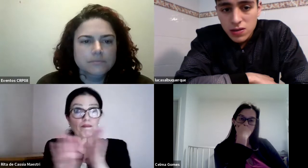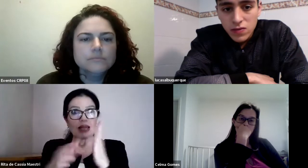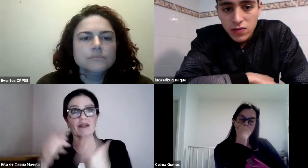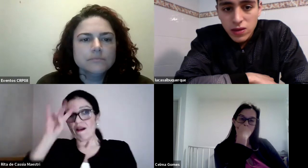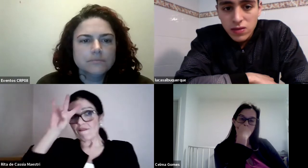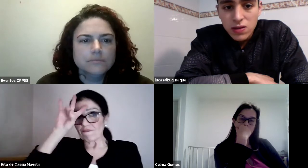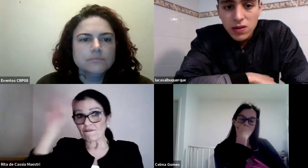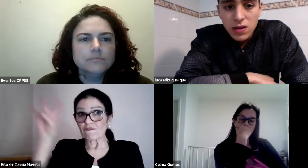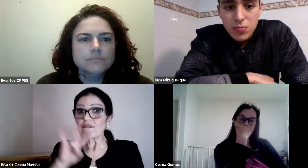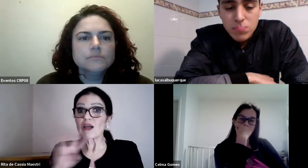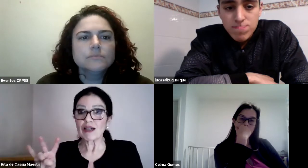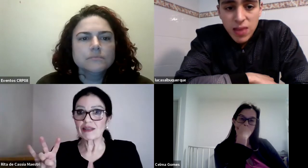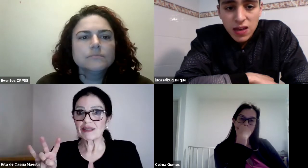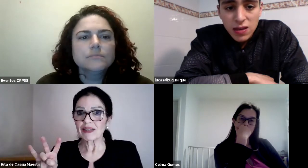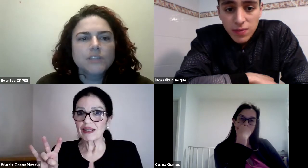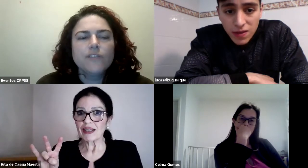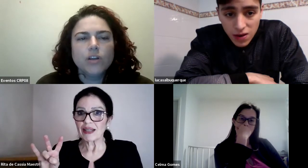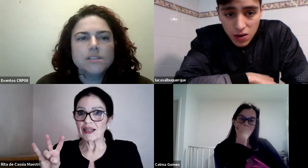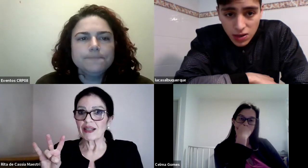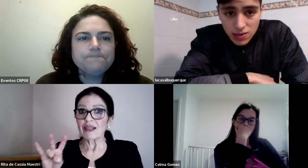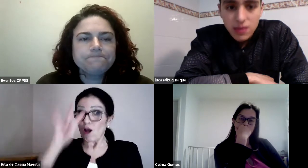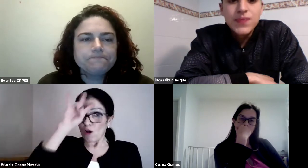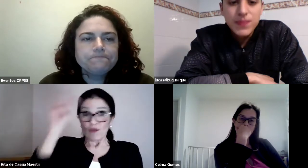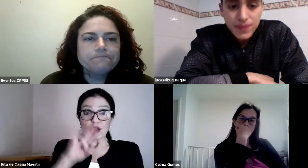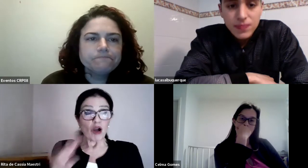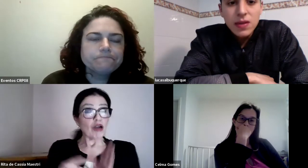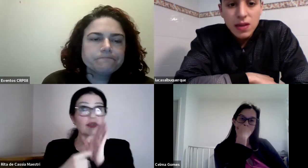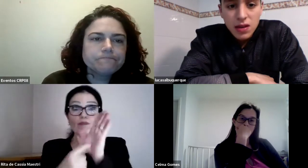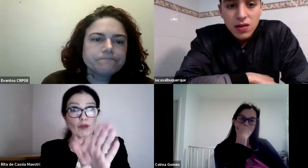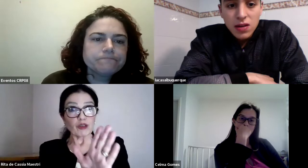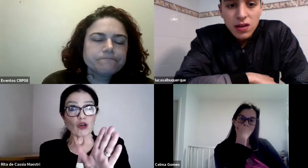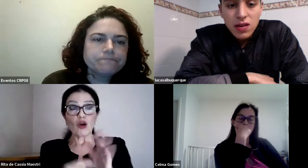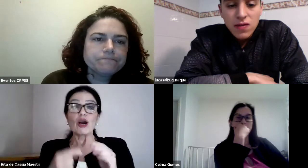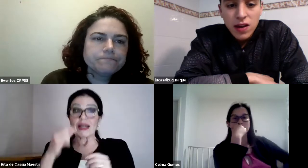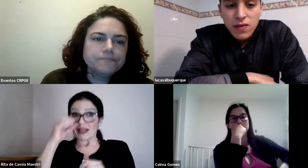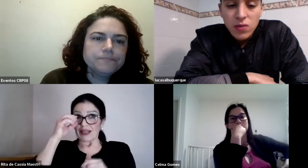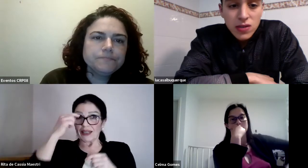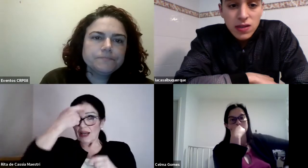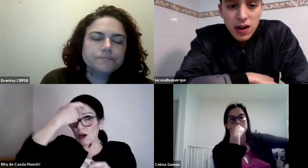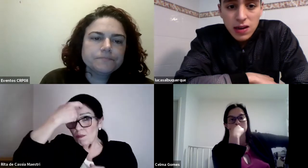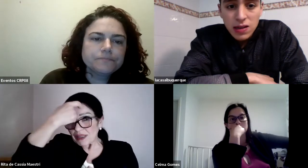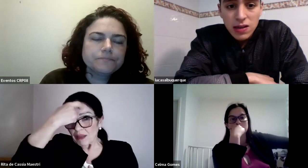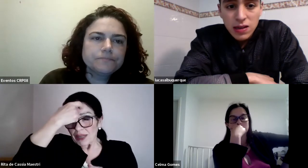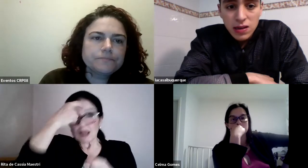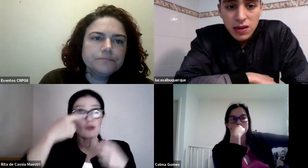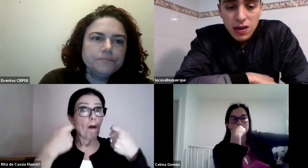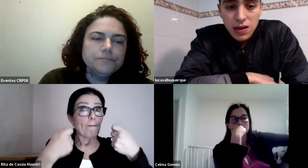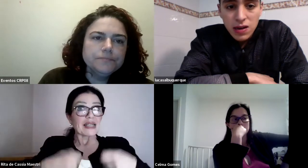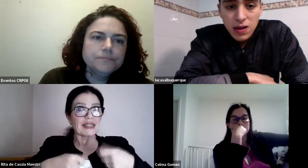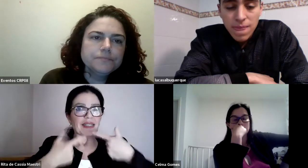de desenvolvimento. E também Vygotsky, que vai mostrar